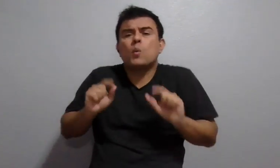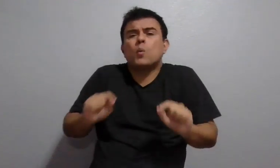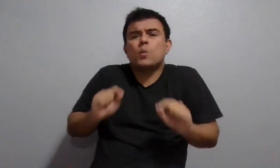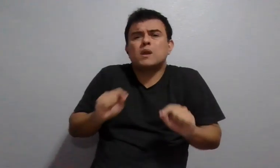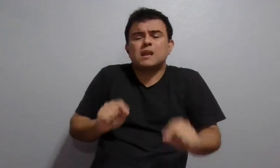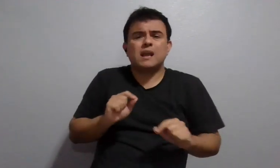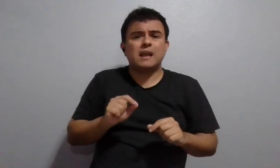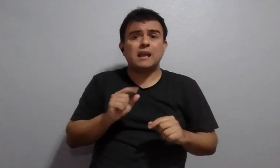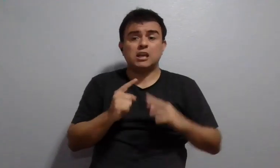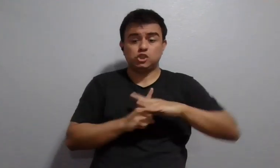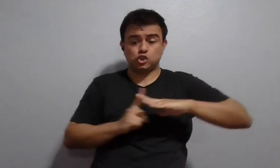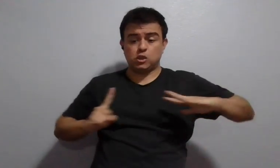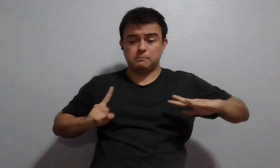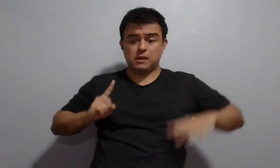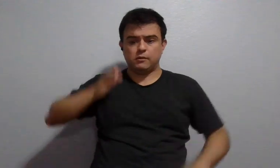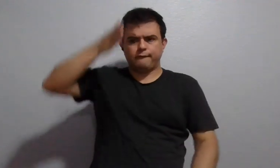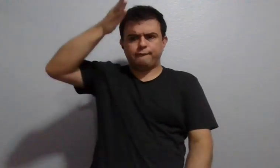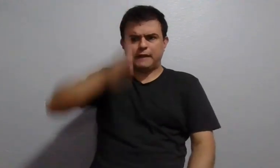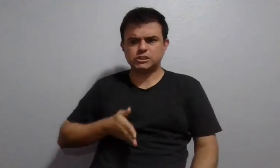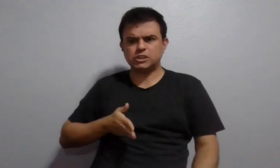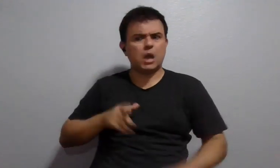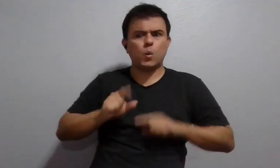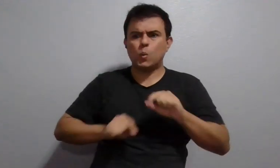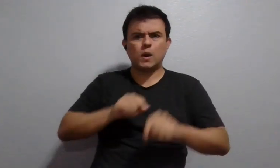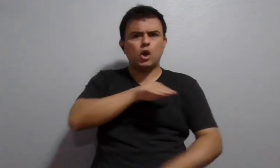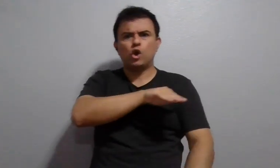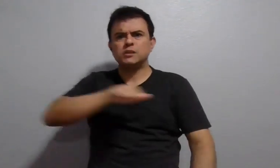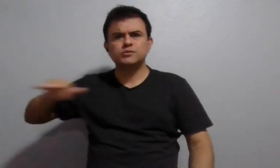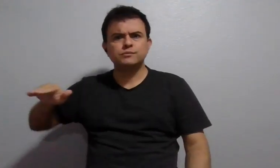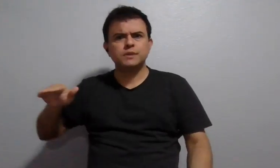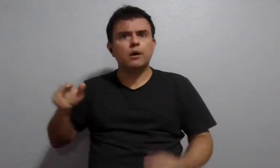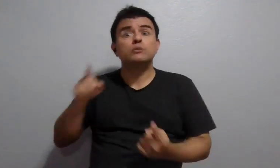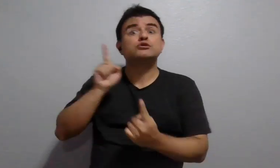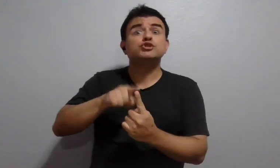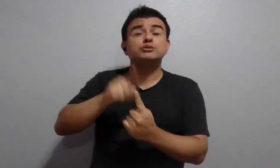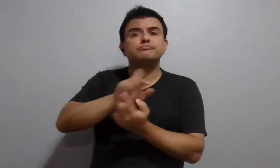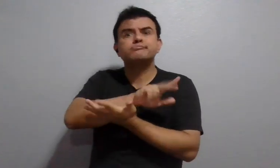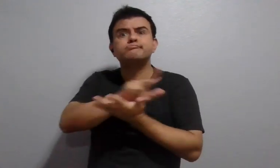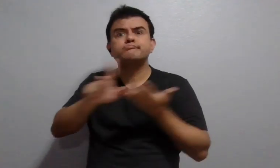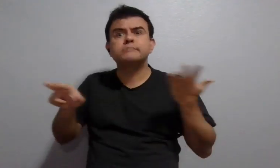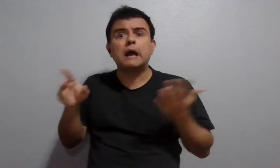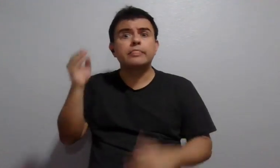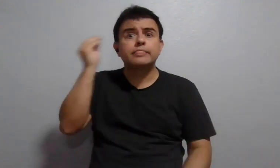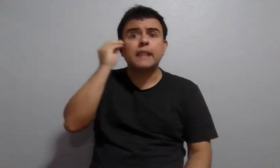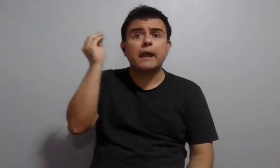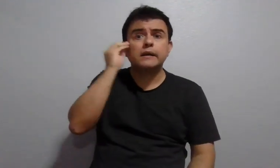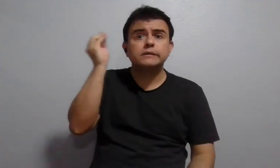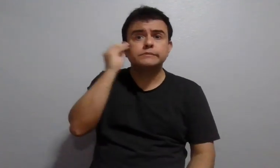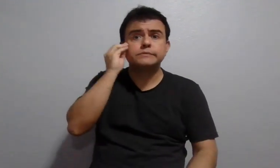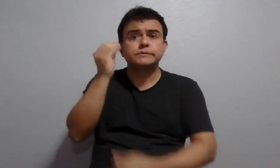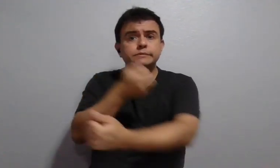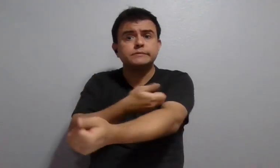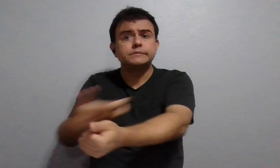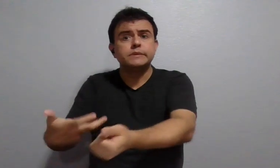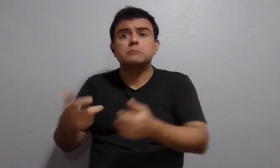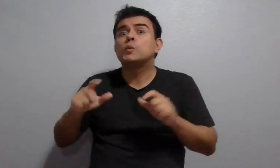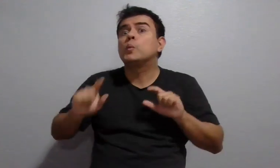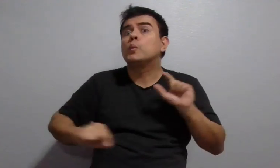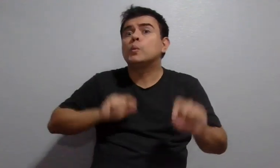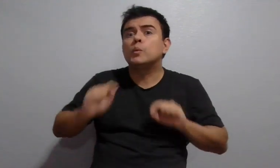isolamento horizontal, o que são os diferentes tipos de teste. Essas coisas todas a gente está tentando dar conta no